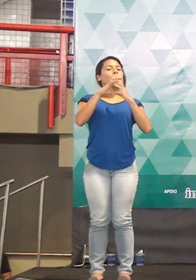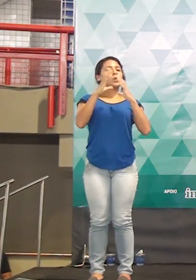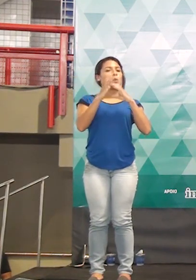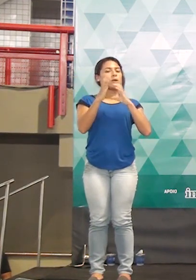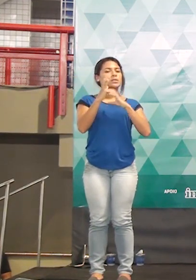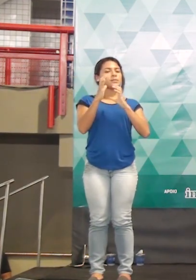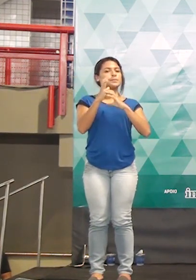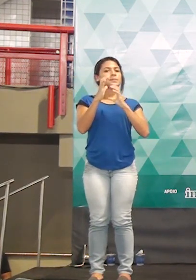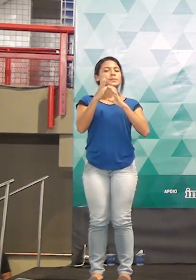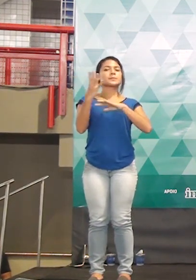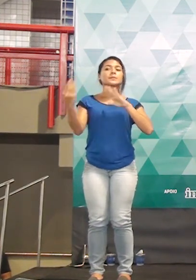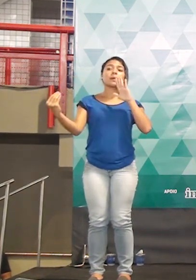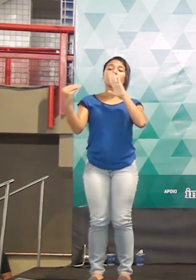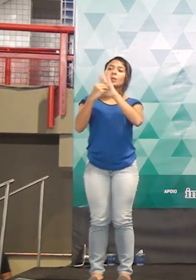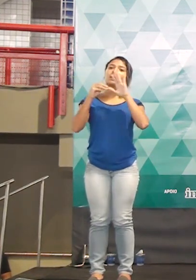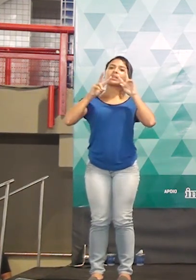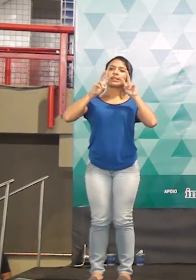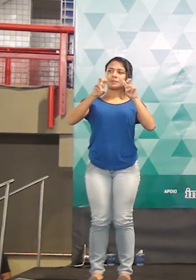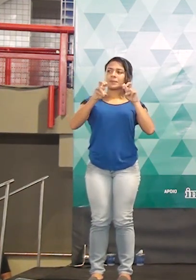aluno ou sabia,